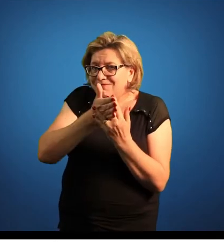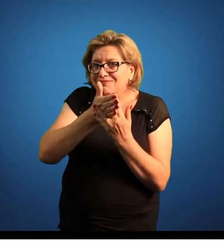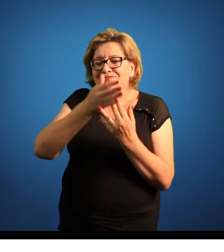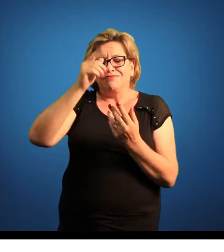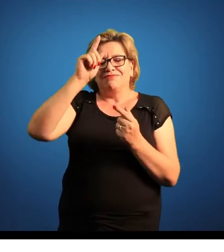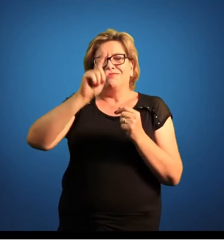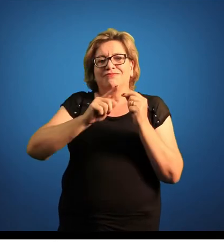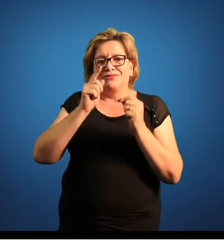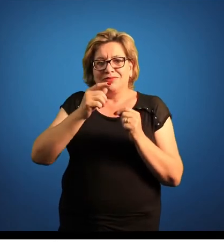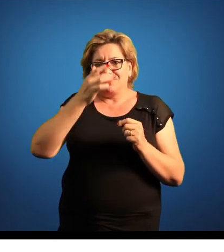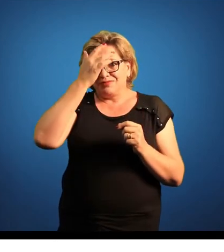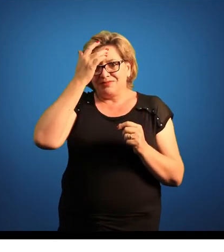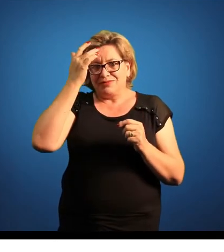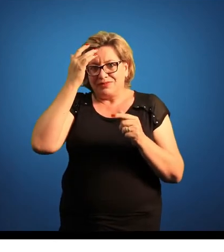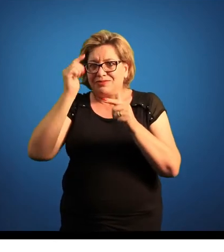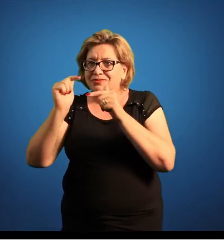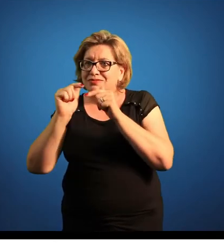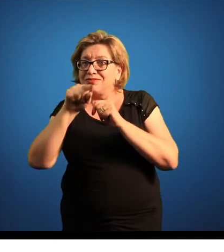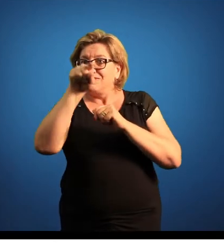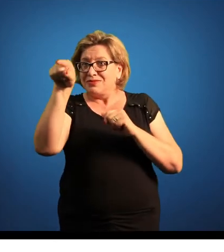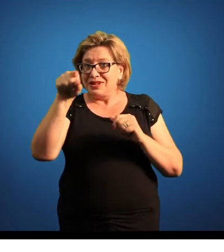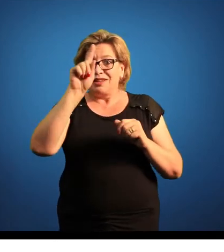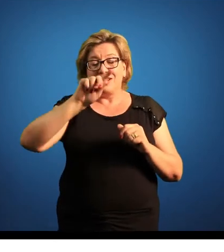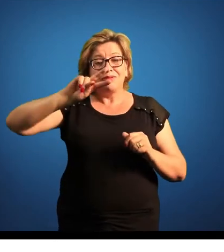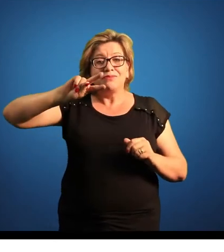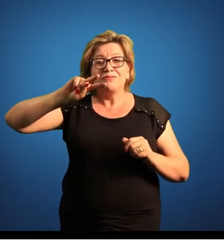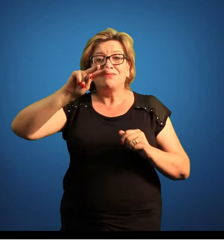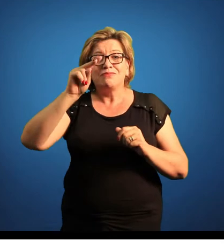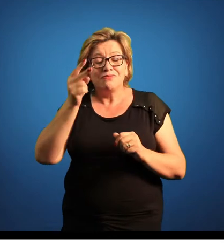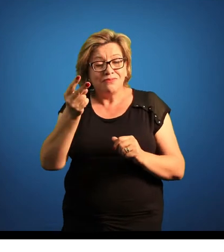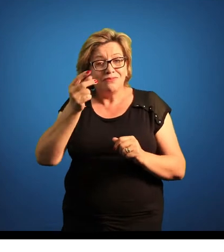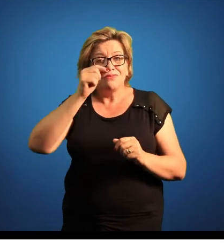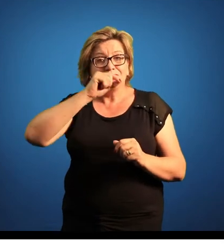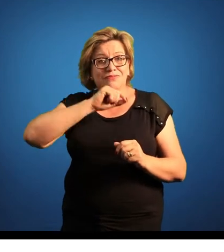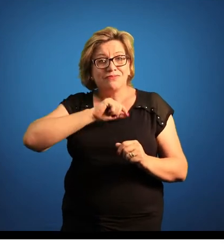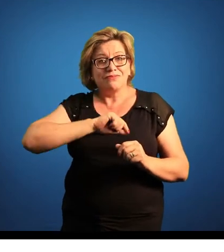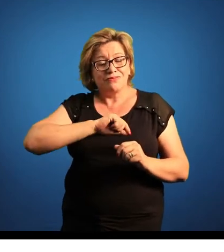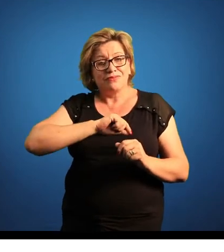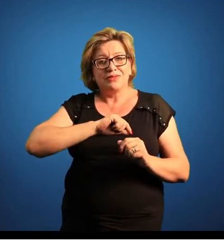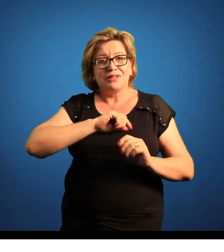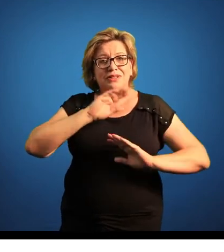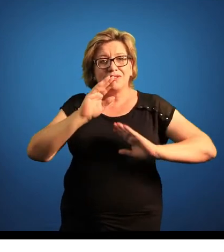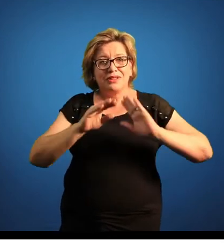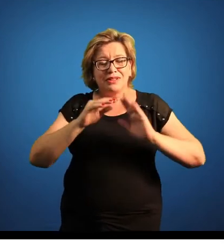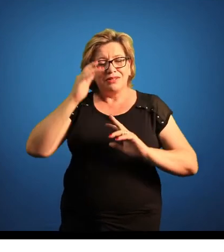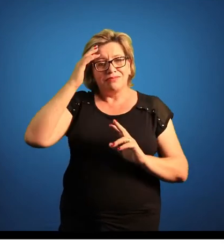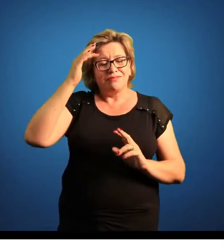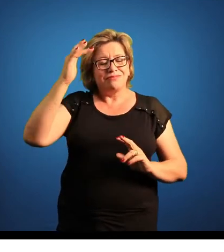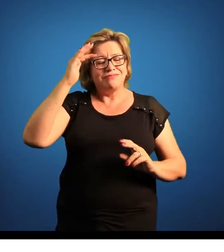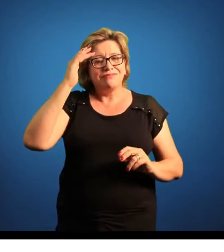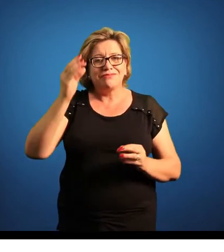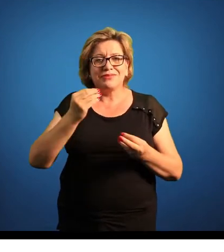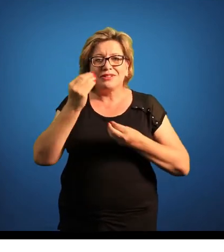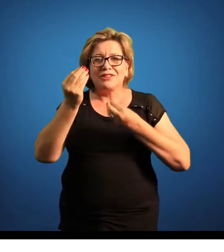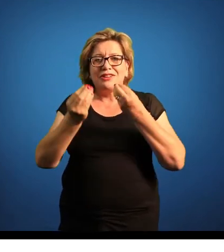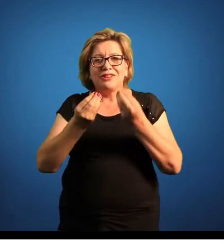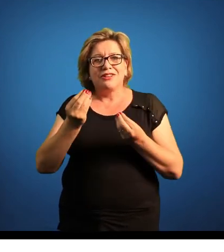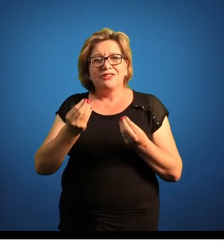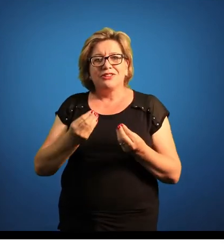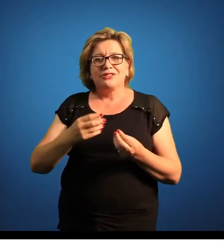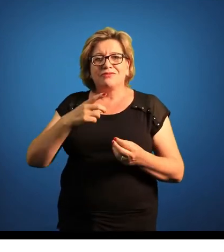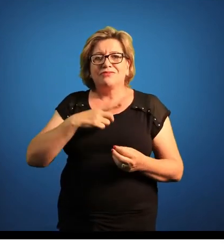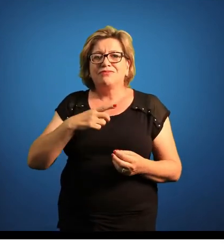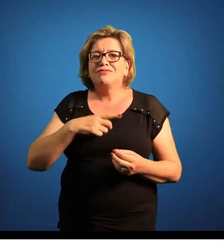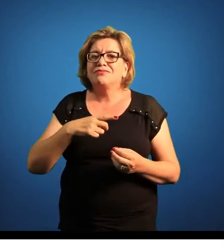o salário médio daquele setor é R$ 2.000, alguém imaginaria um cenário aonde